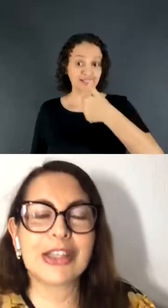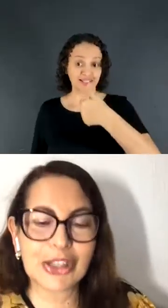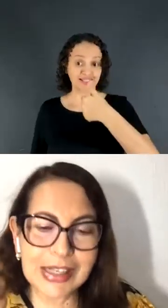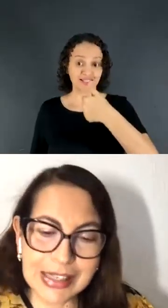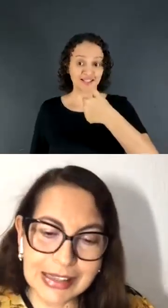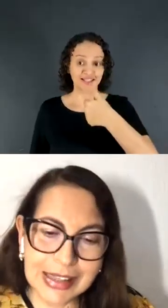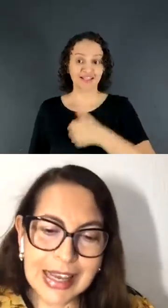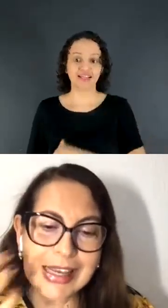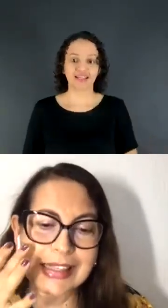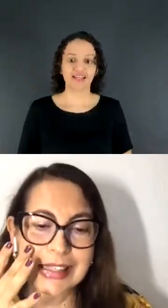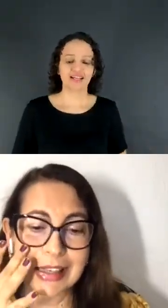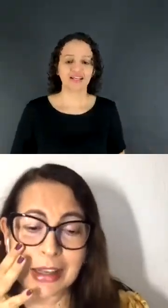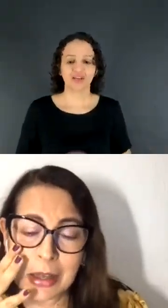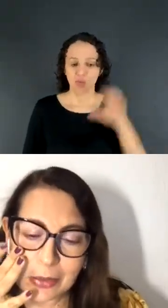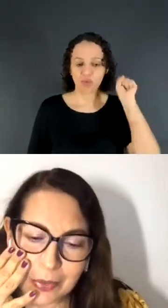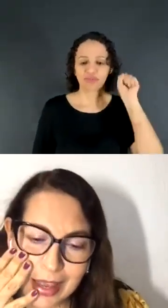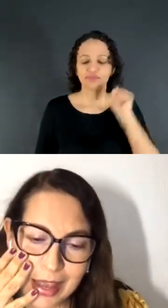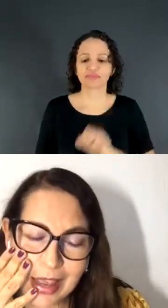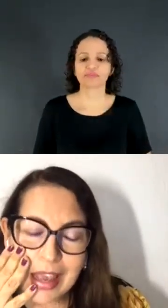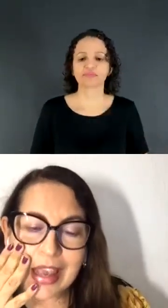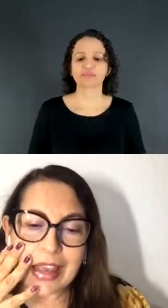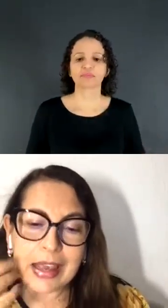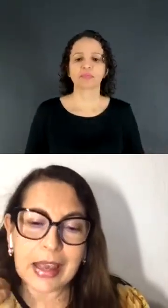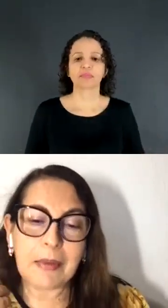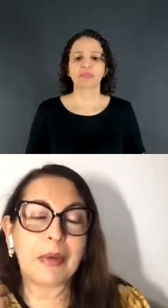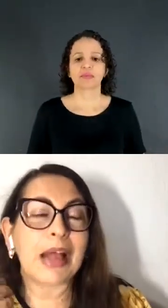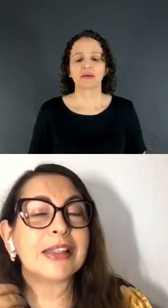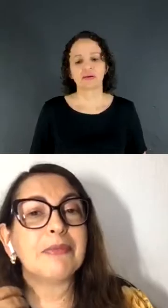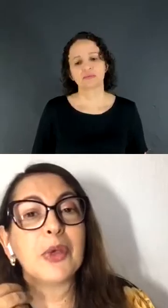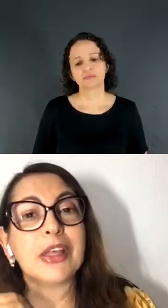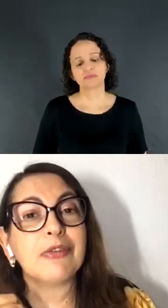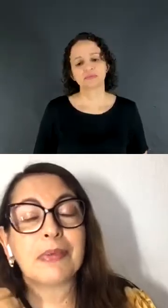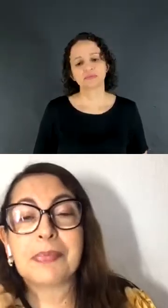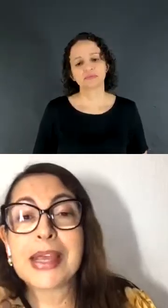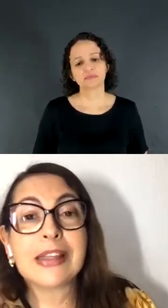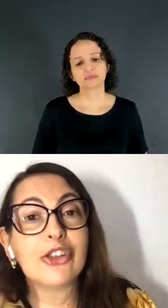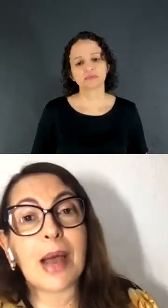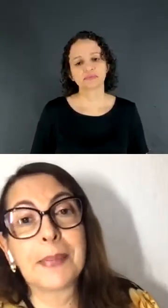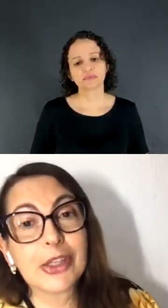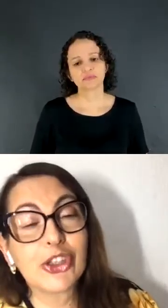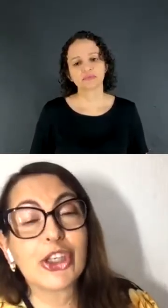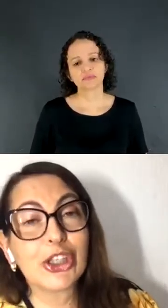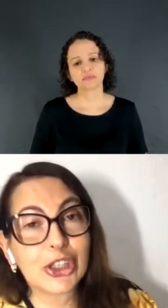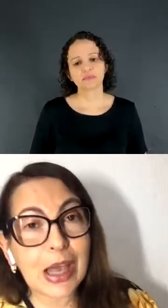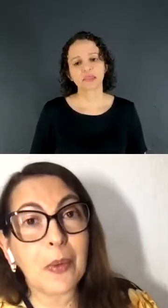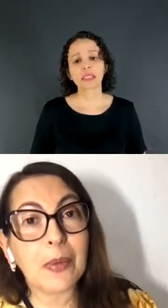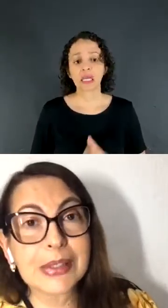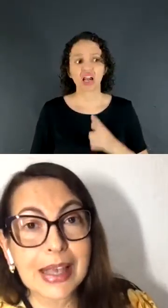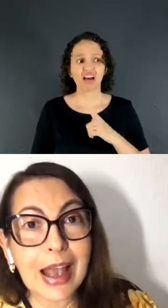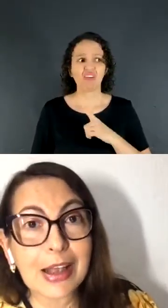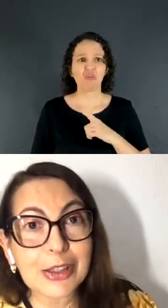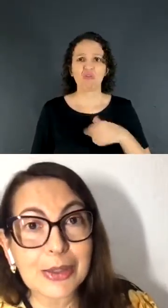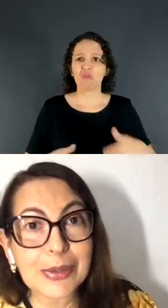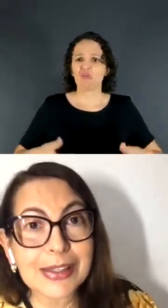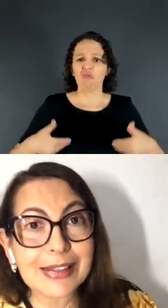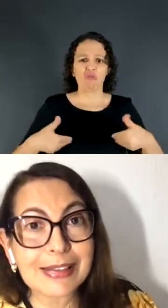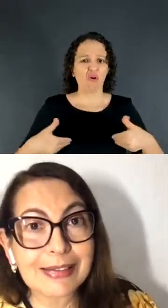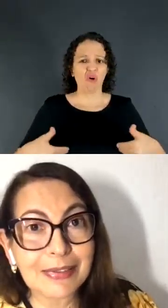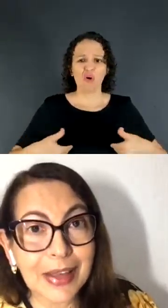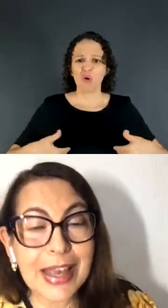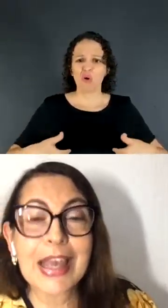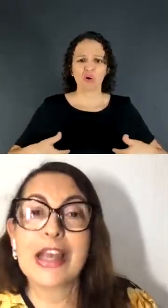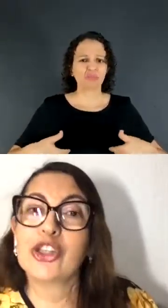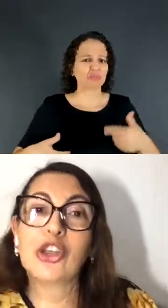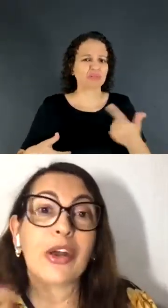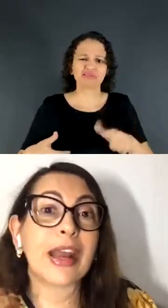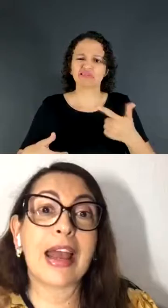Sim. Pronto, a tristeza, não é? Assim, muita perda de apetite em alguns casos,